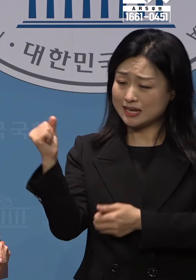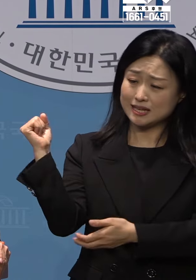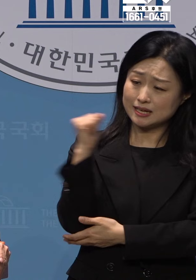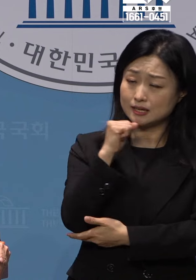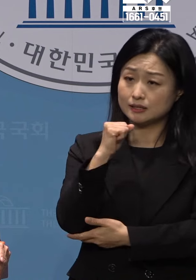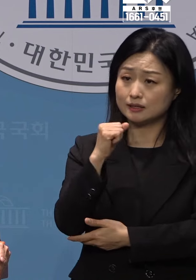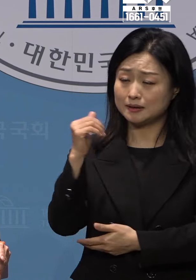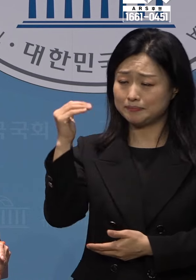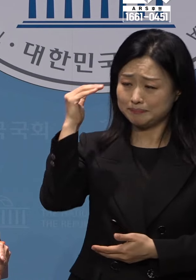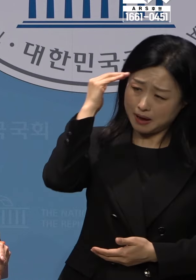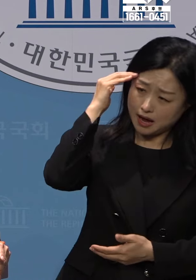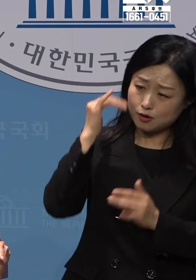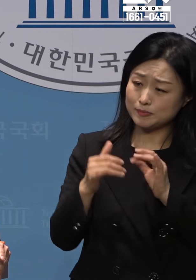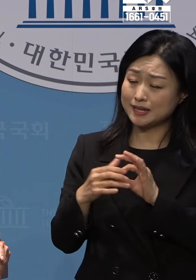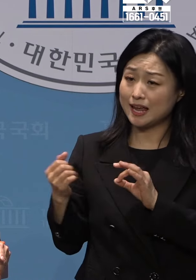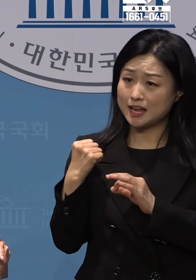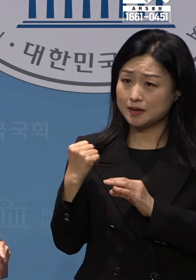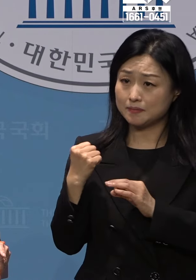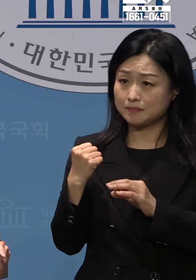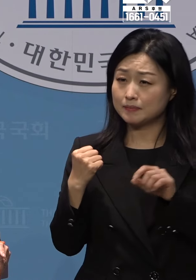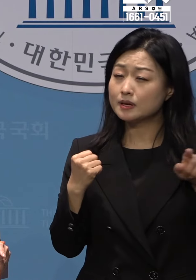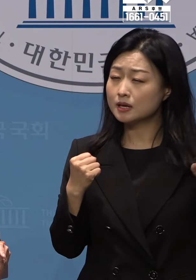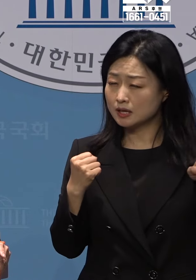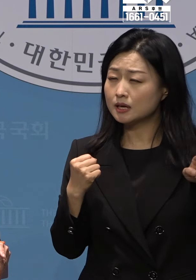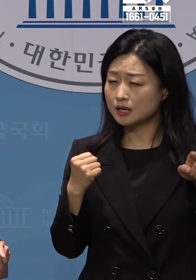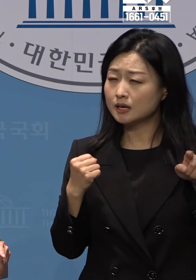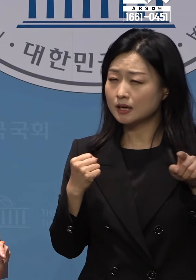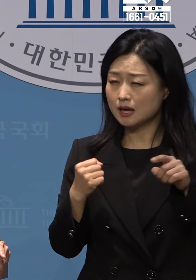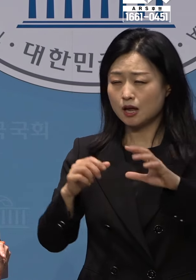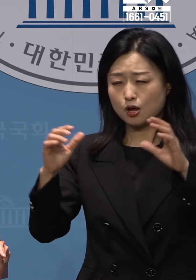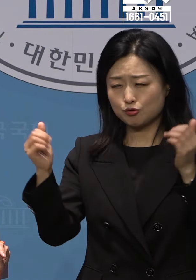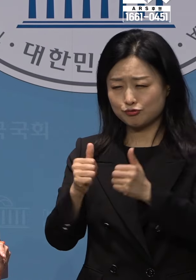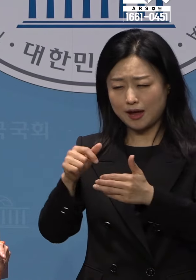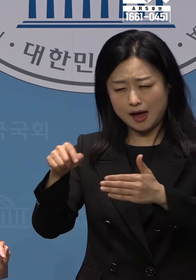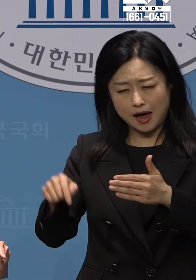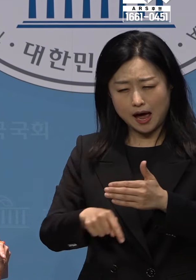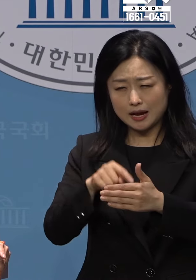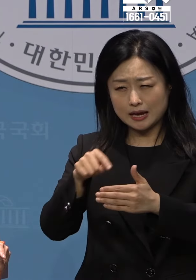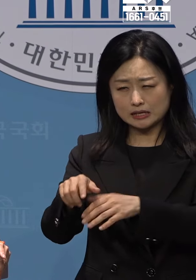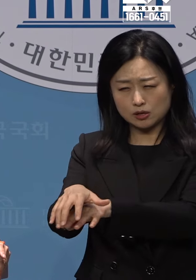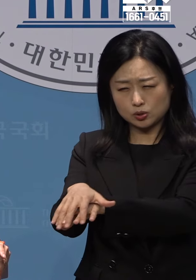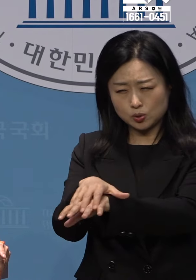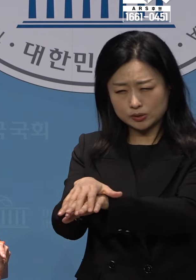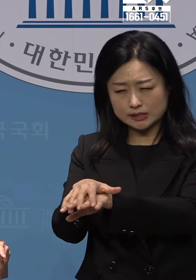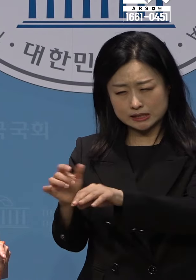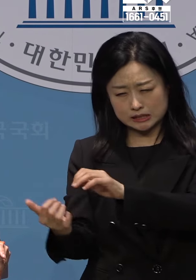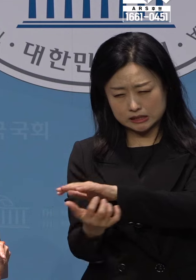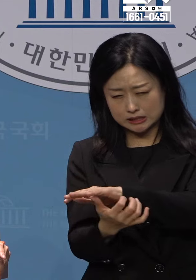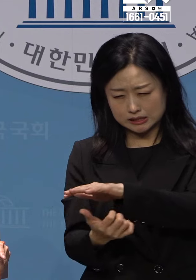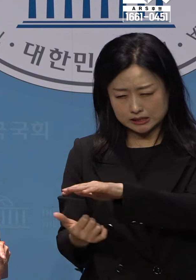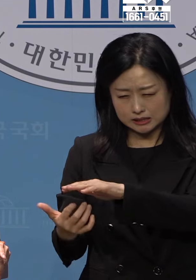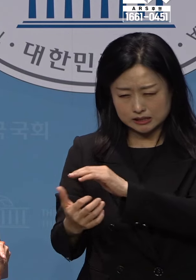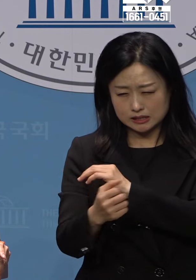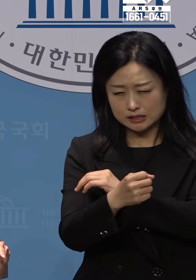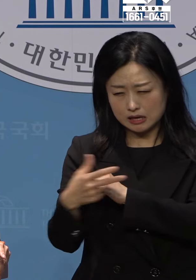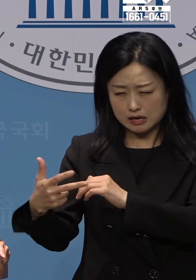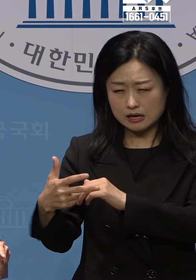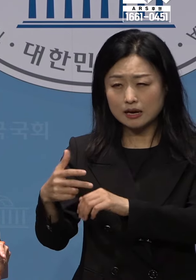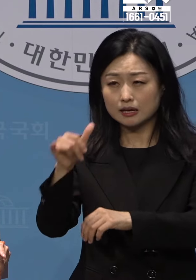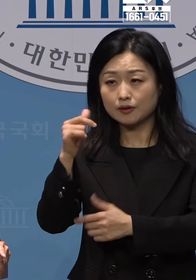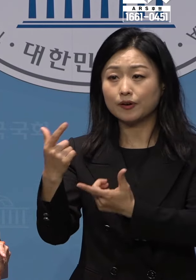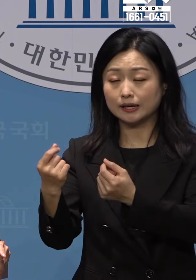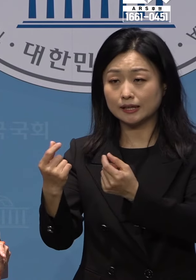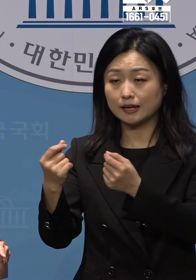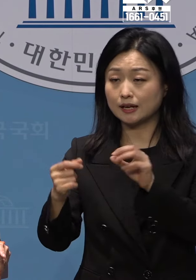위한 국민의힘 원내 전략 차원에서 벌어진 조직적 방해가 아닌지 의심됩니다. 10월